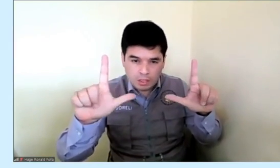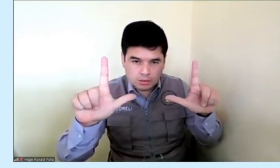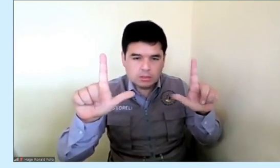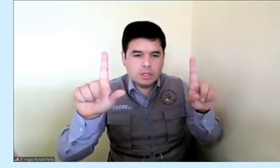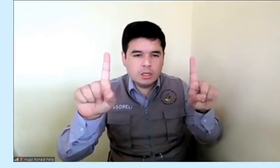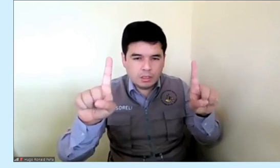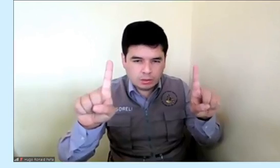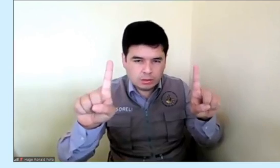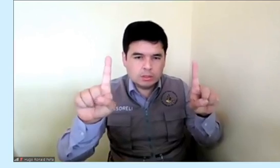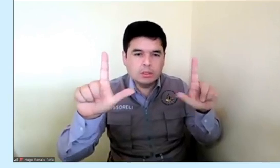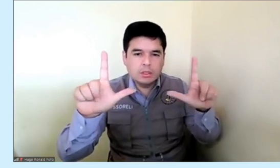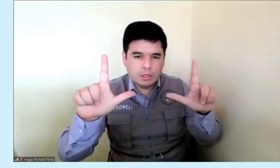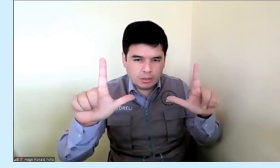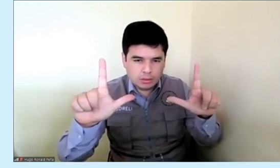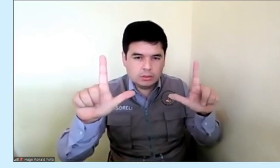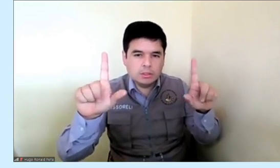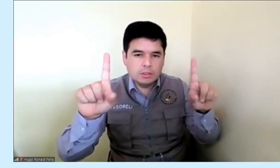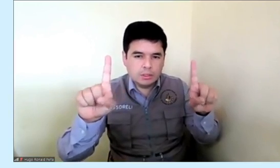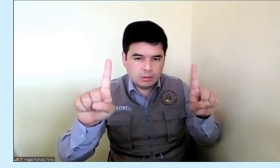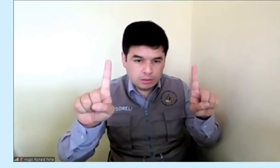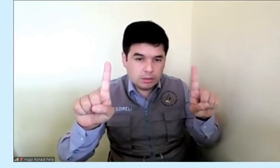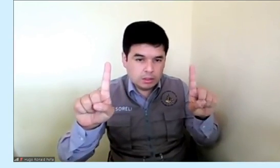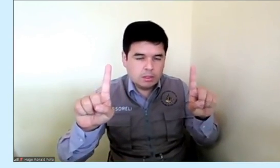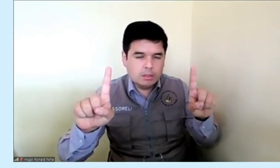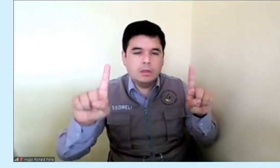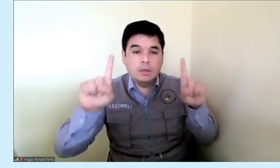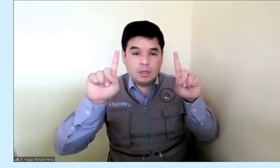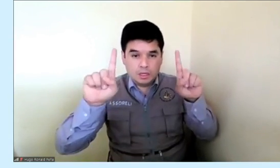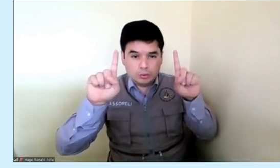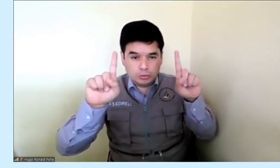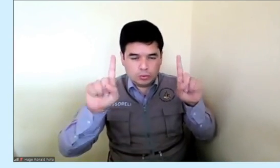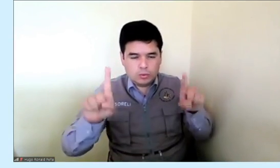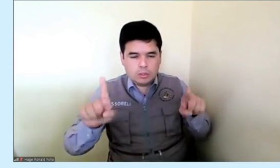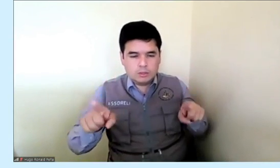los dedos en forma de L o solo el índice